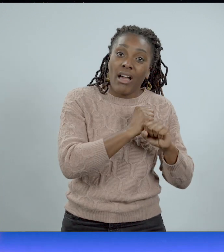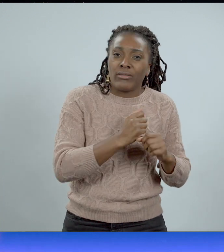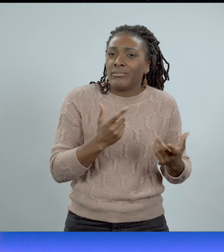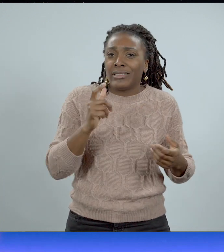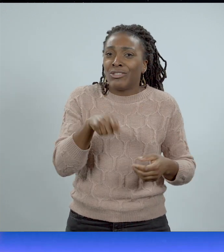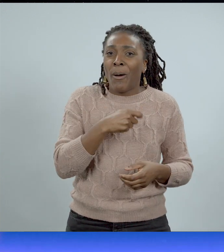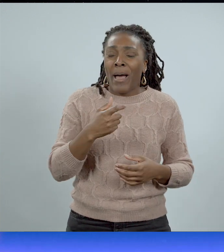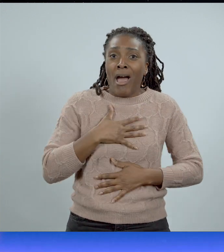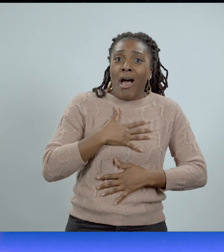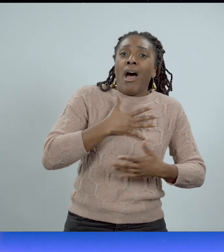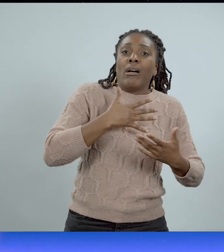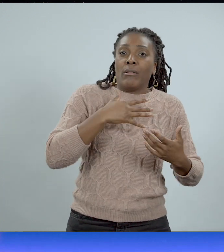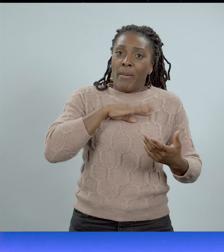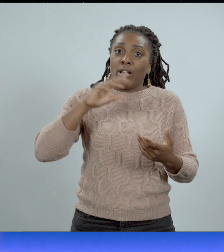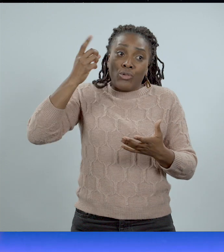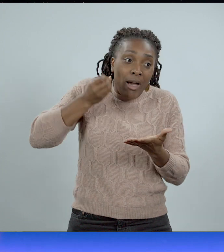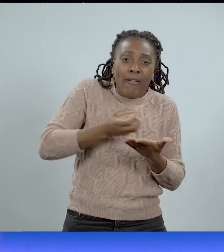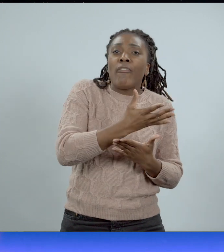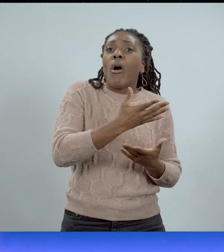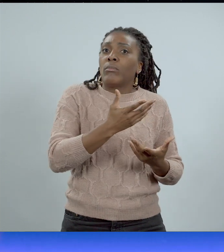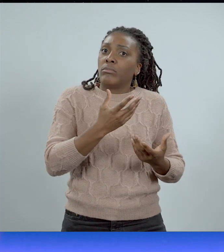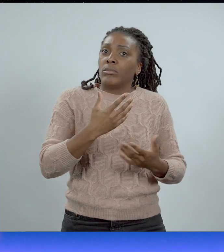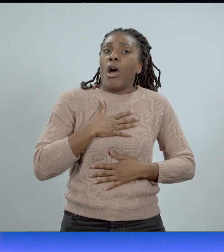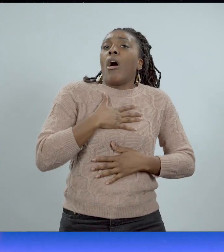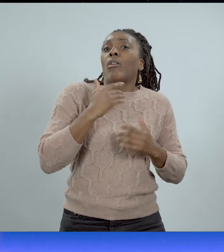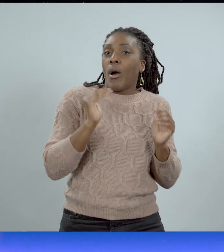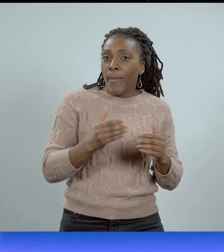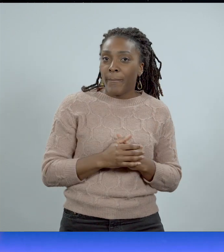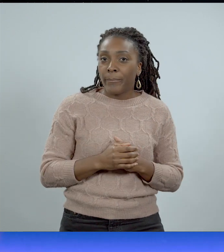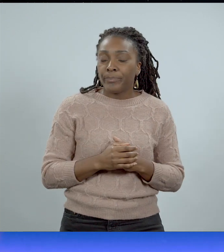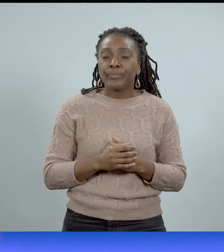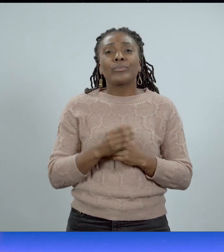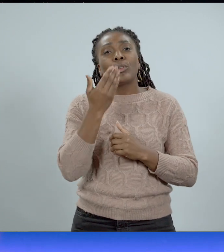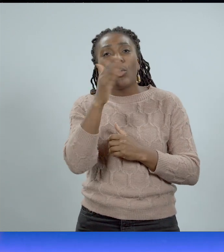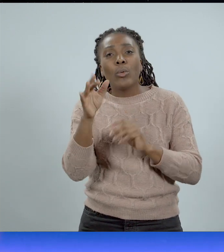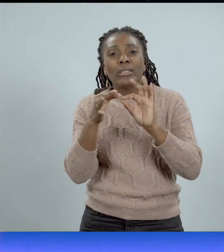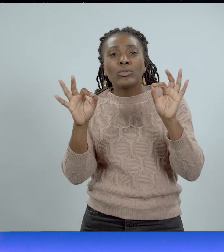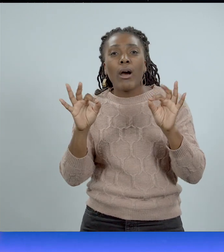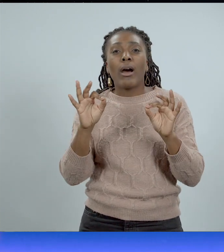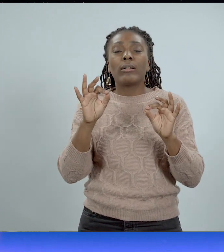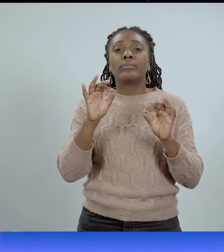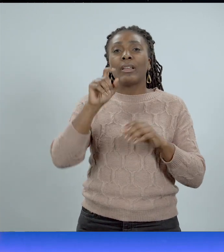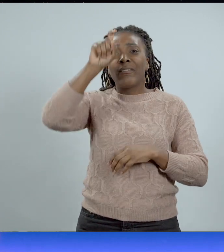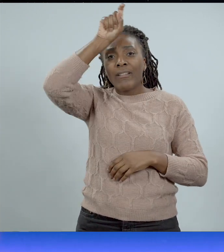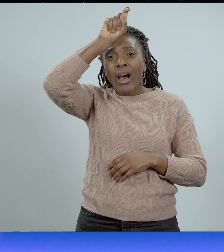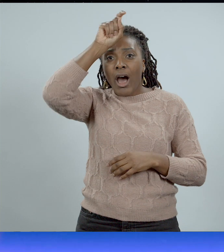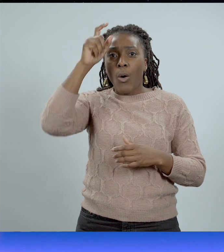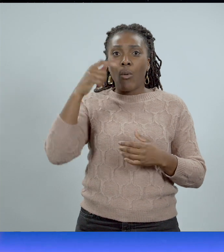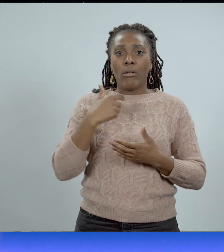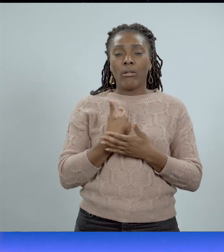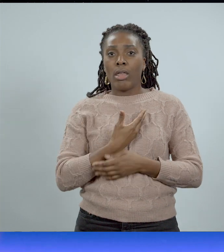les deux allaient de pair. Et Dieu a accentué cela. D'accord? On voit dans les d'autres Écritures, on voit par exemple le Pharaon qui était